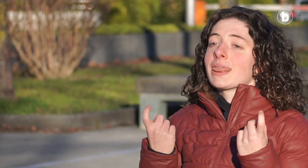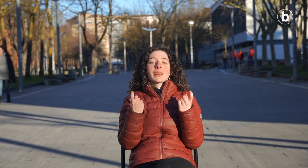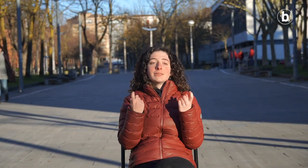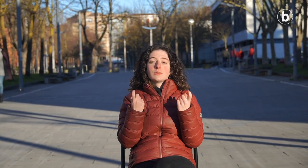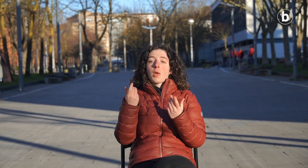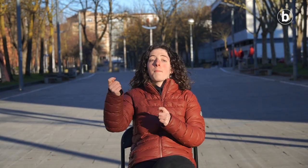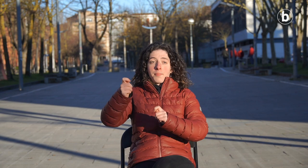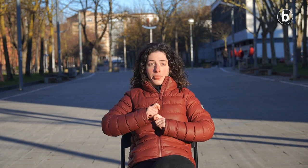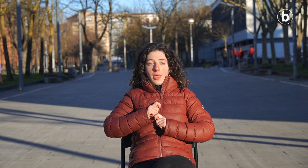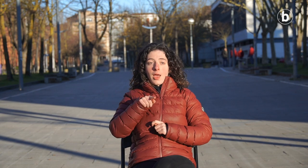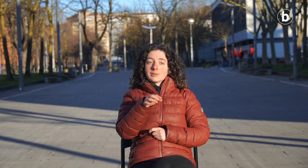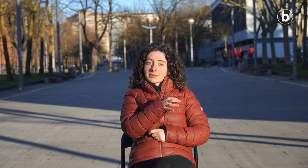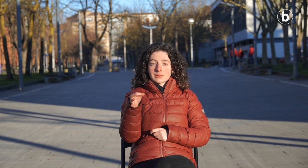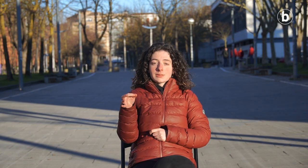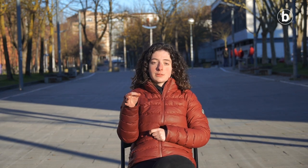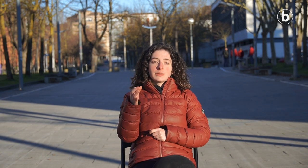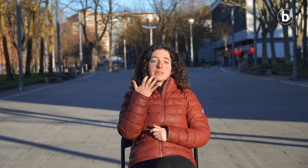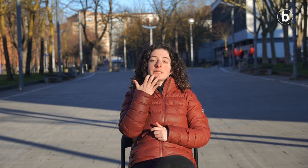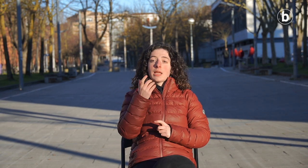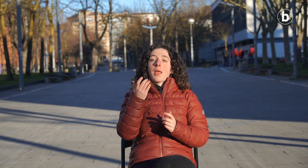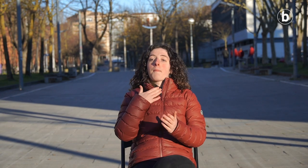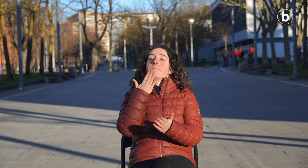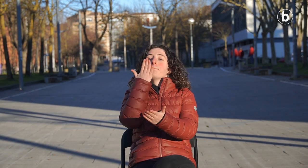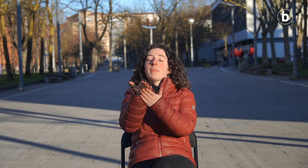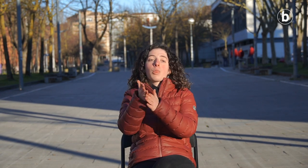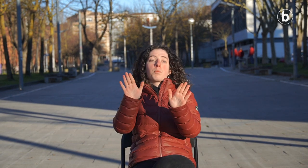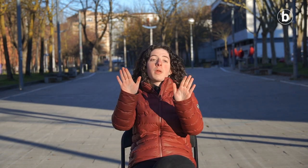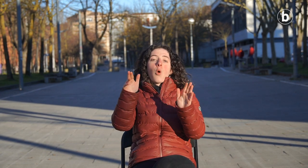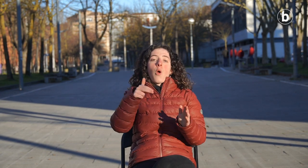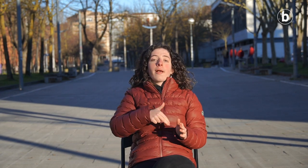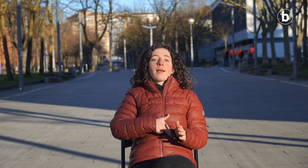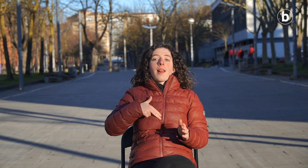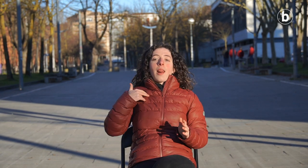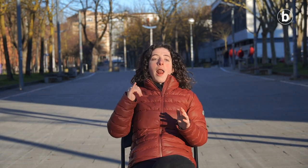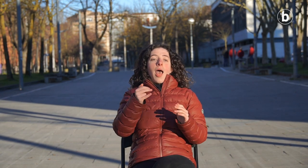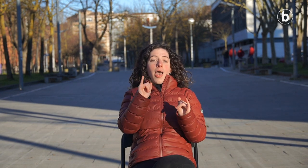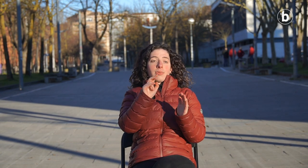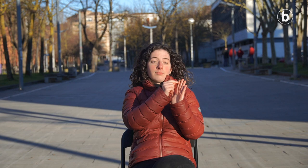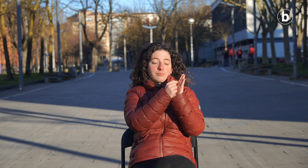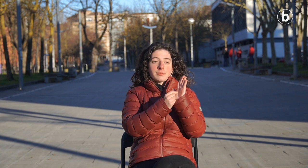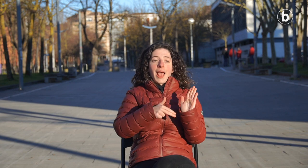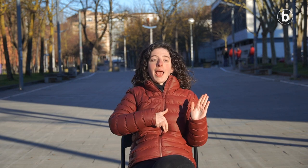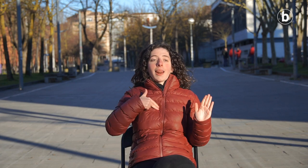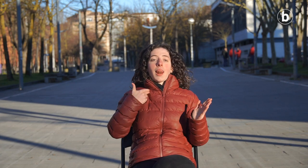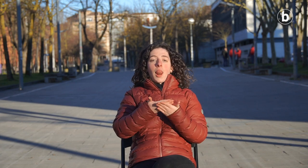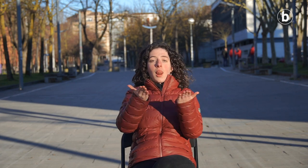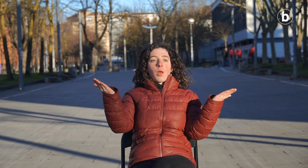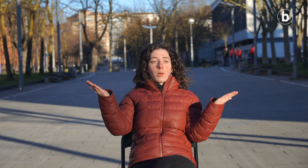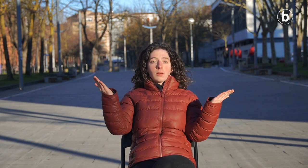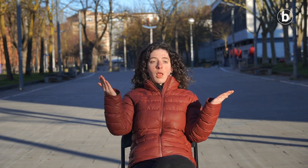bakarrik gaten ditzen dituzte, esgaitasun orokorrak edo esgaitasun guztiak. Beraz, ez dakite pertsona bakoitzaren